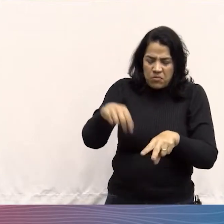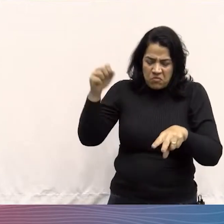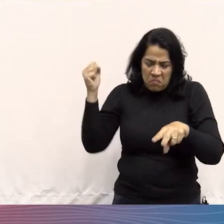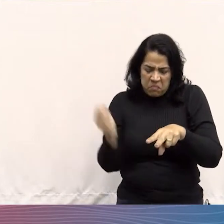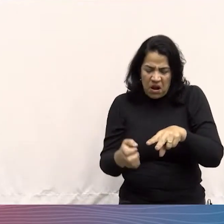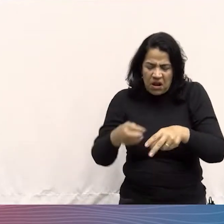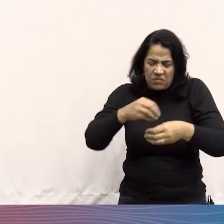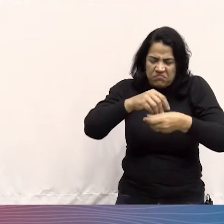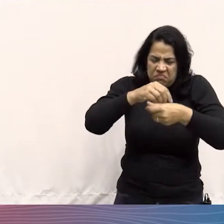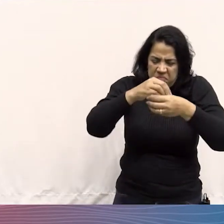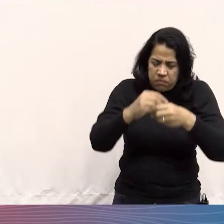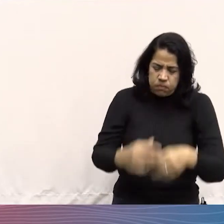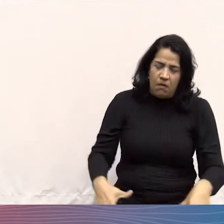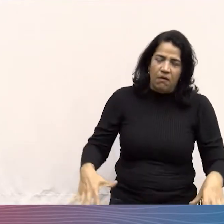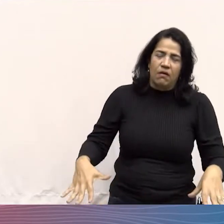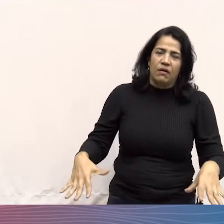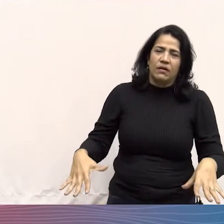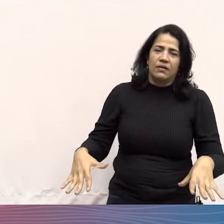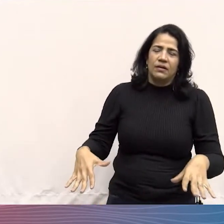barro e os